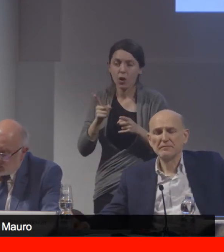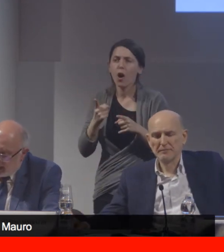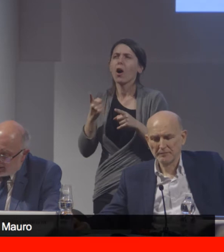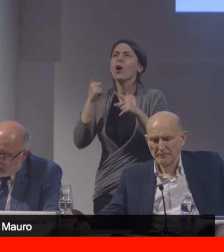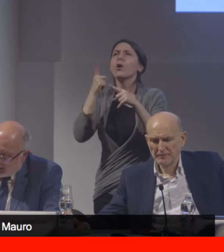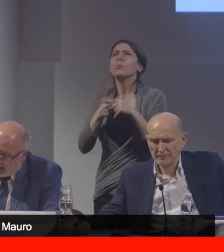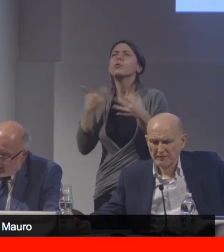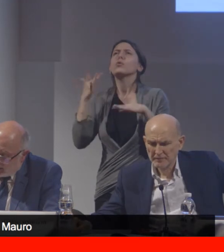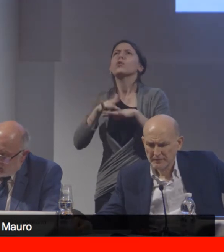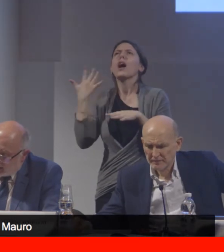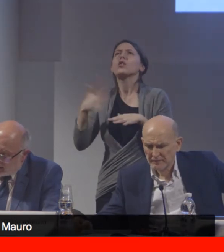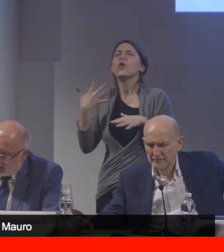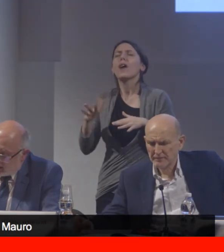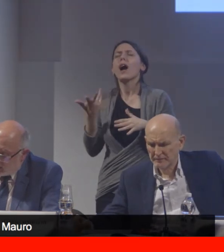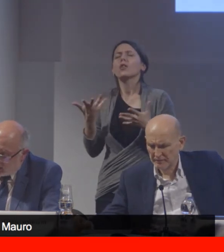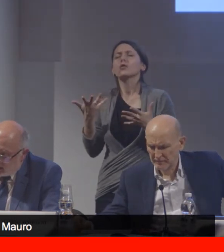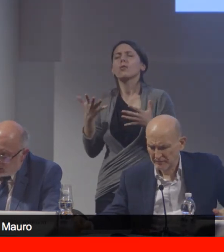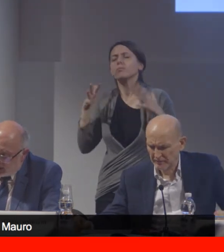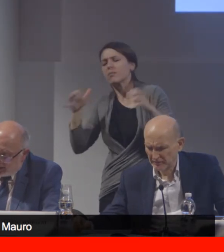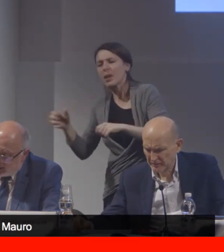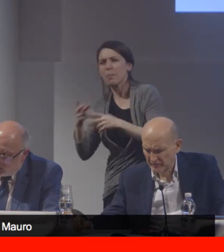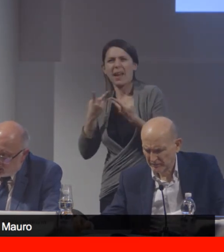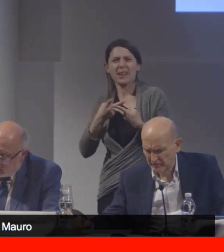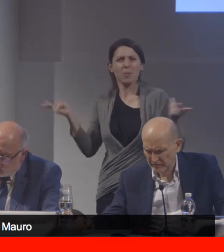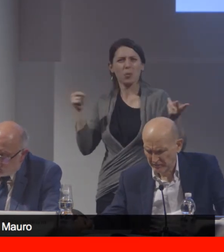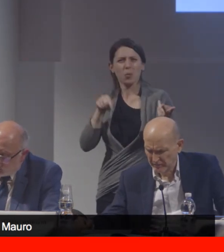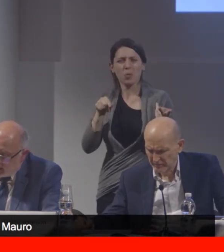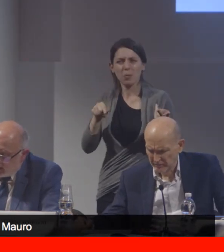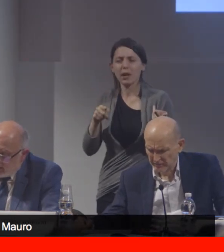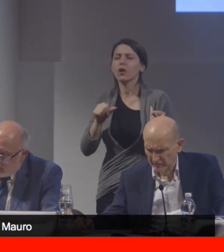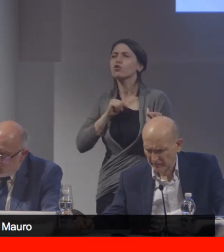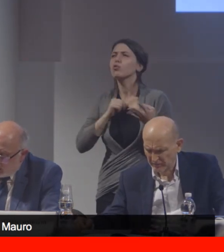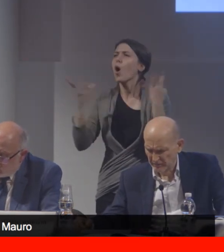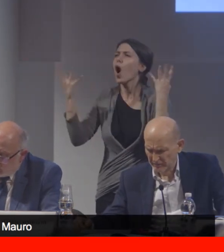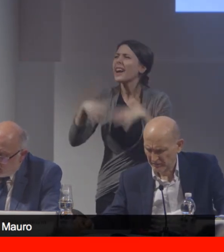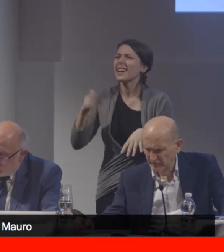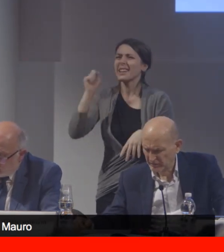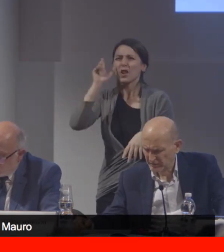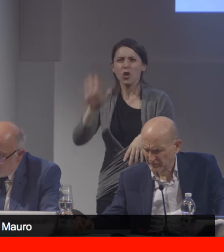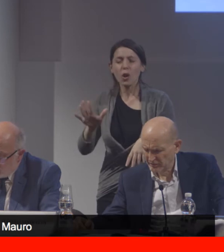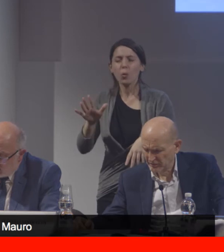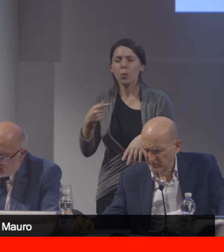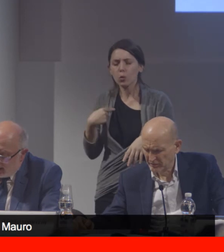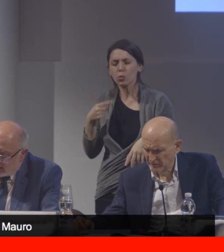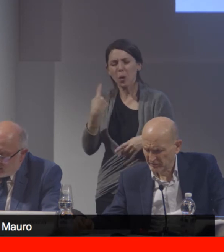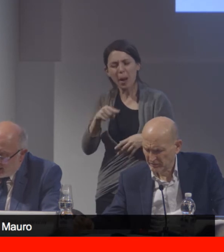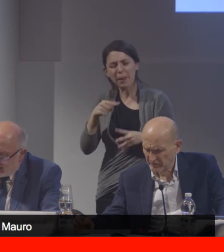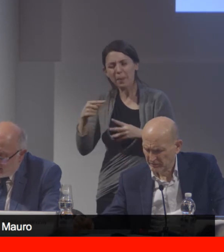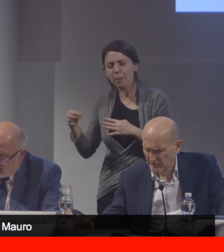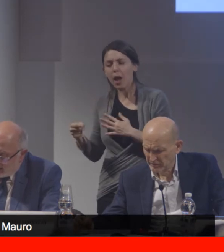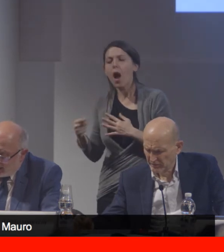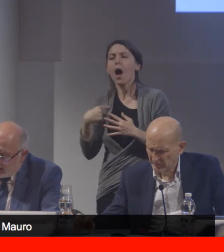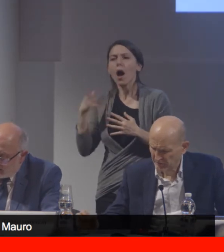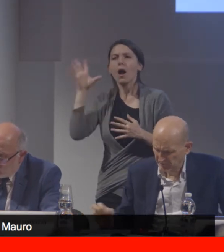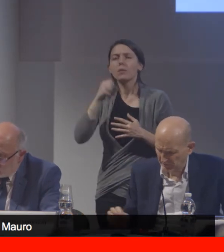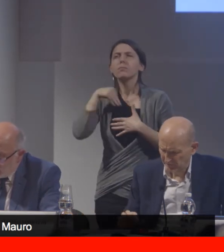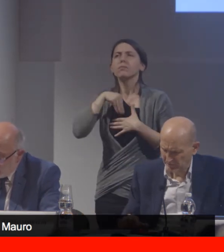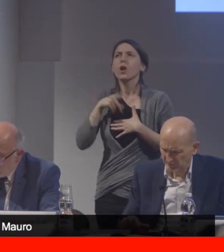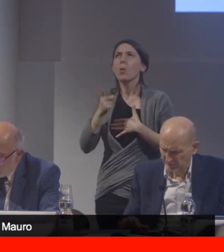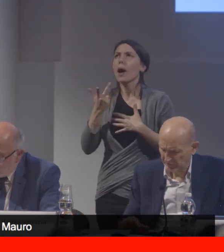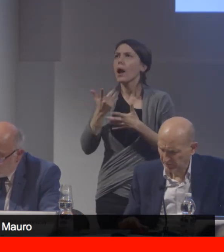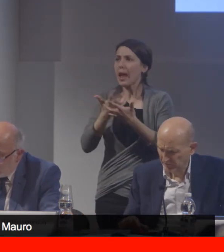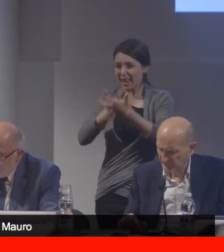sono toccati in materia di amministrazione dell'organizzazione della cultura mi hanno spinto più di una volta a cercare di chiarire